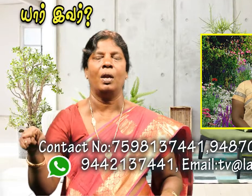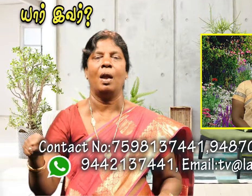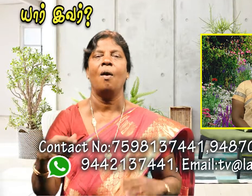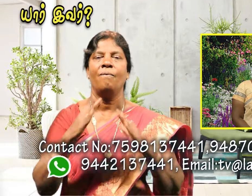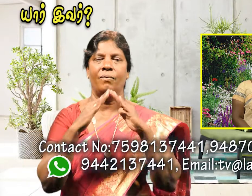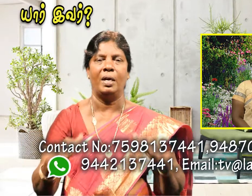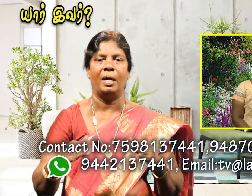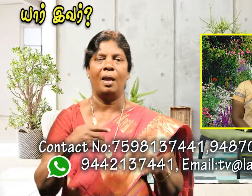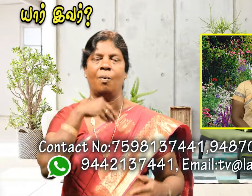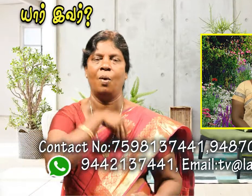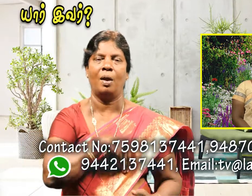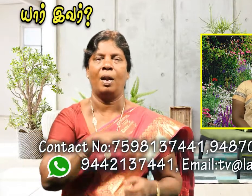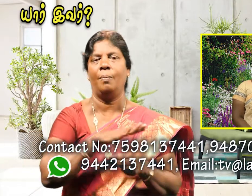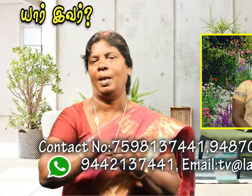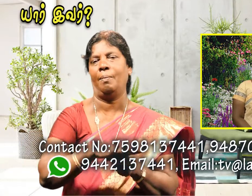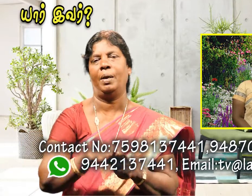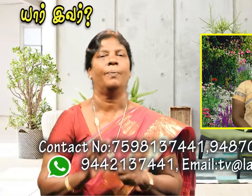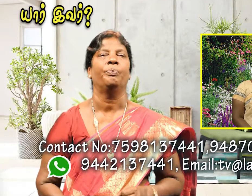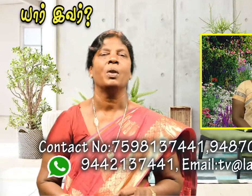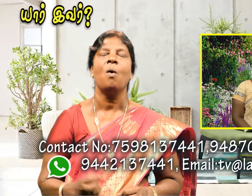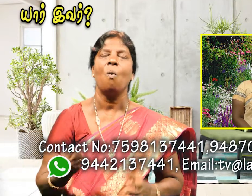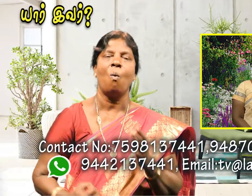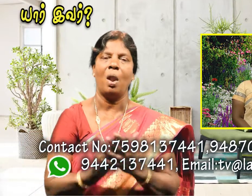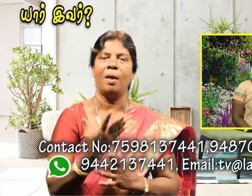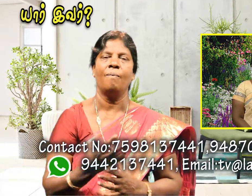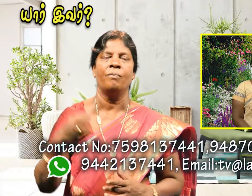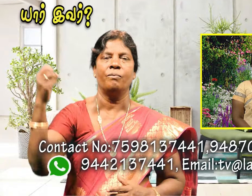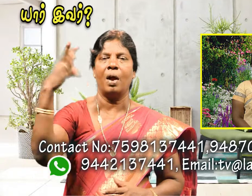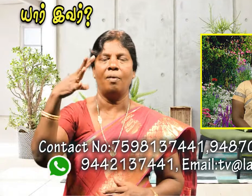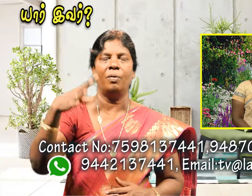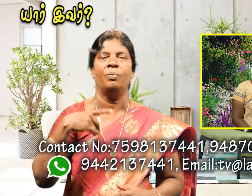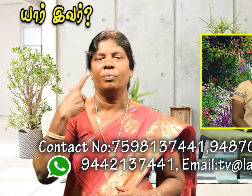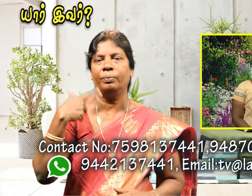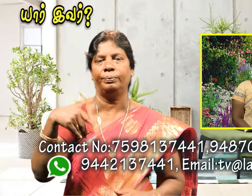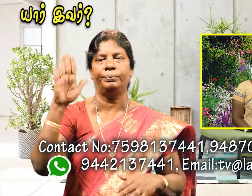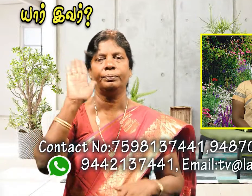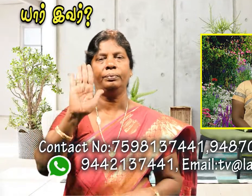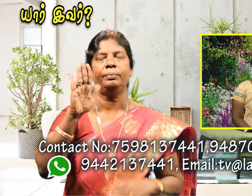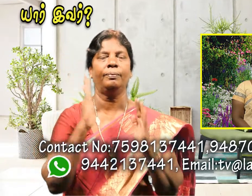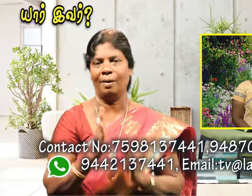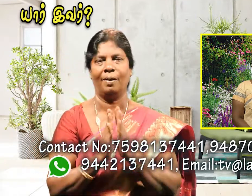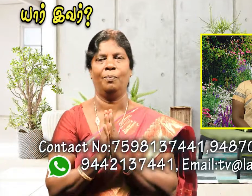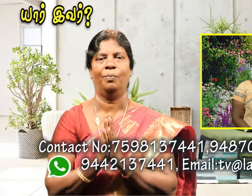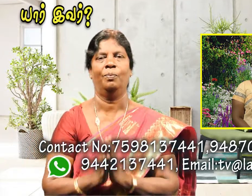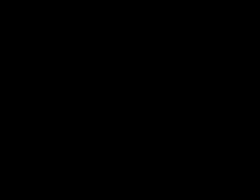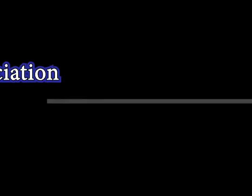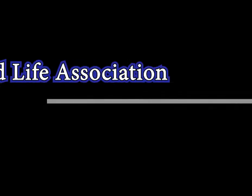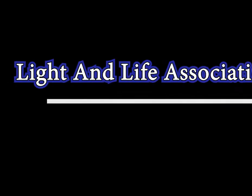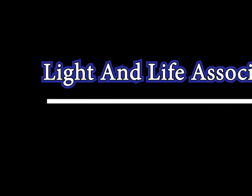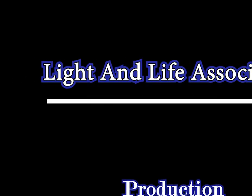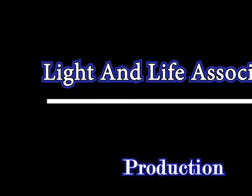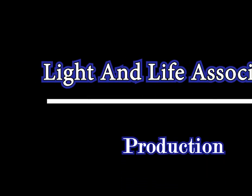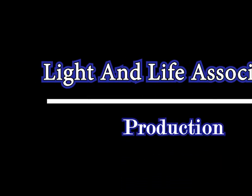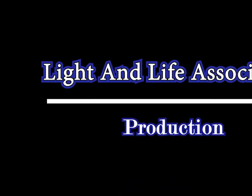உள்ளங்களையும் இல்லங்களையும் நிரப்புவதாக. ஒளியும் வாழ்வும் இயக்கம் சார்பாக உங்களுக்கு எங்கள் வாழ்த்துக்கள். வணக்கம்.